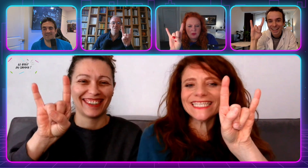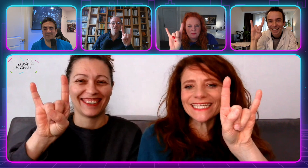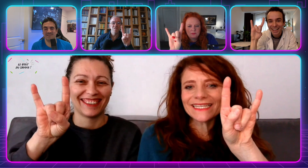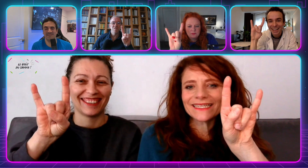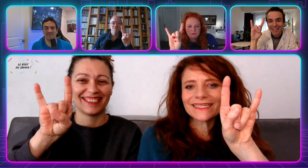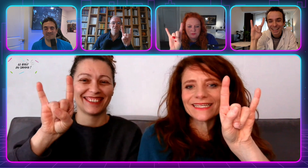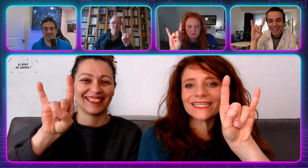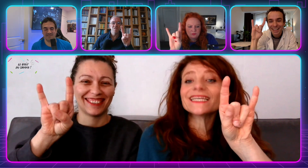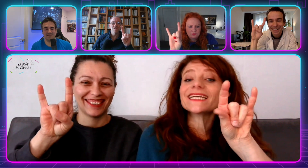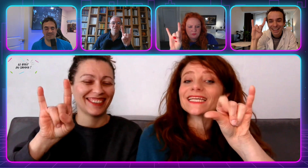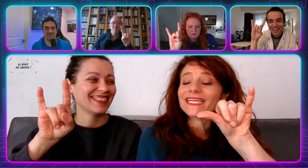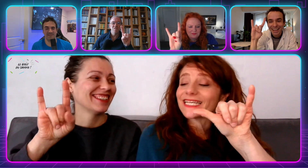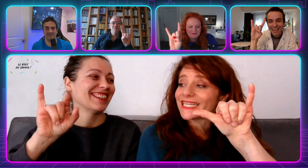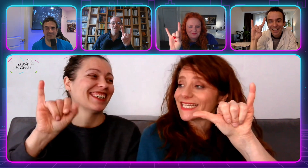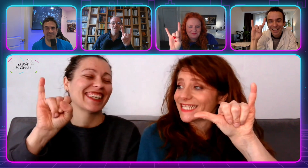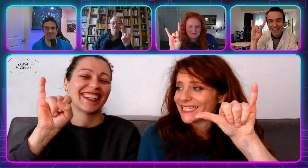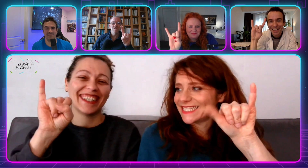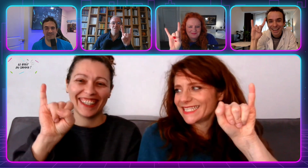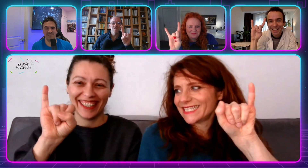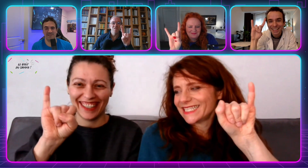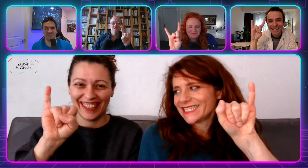Le I.